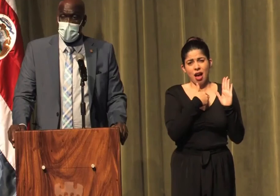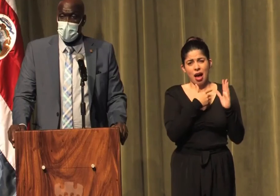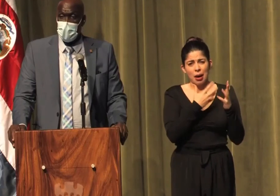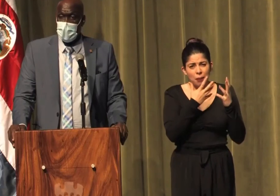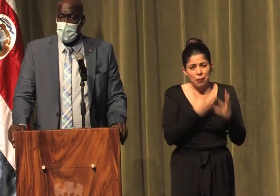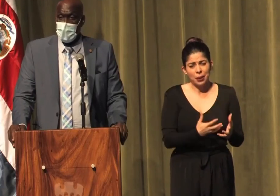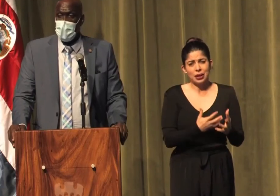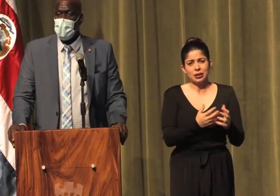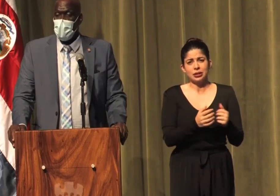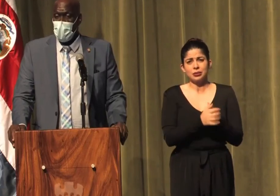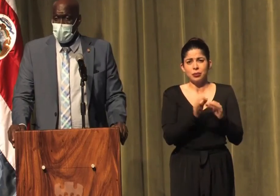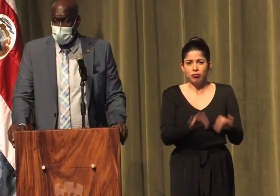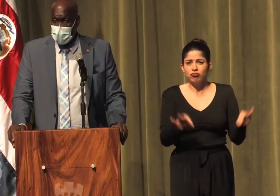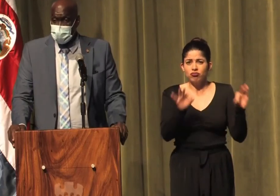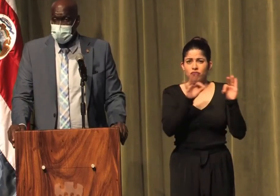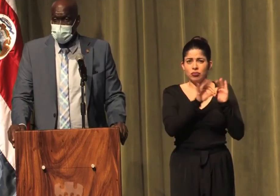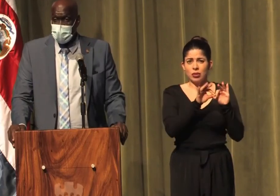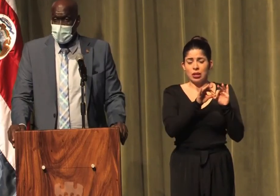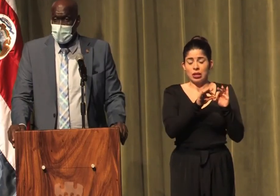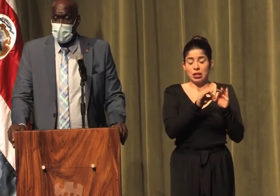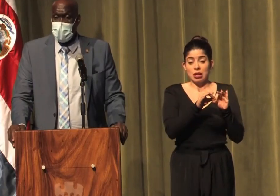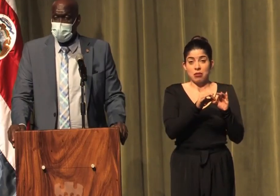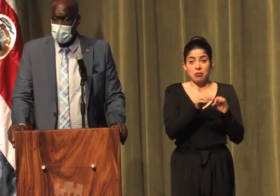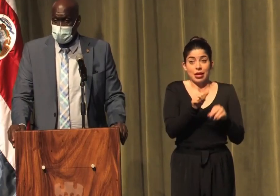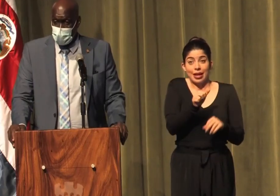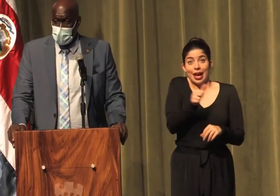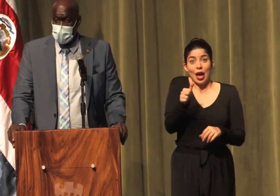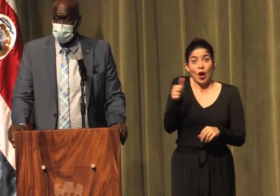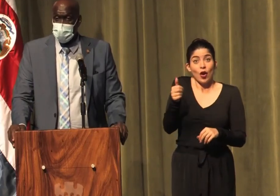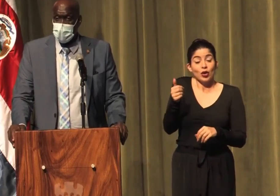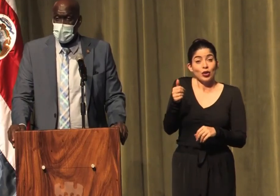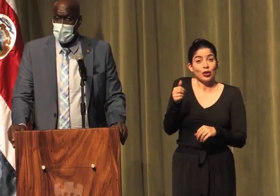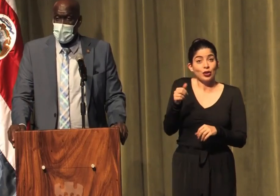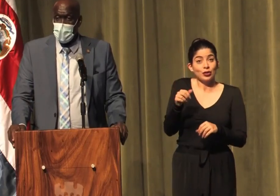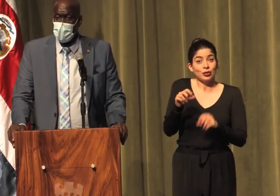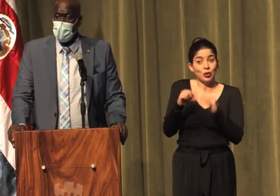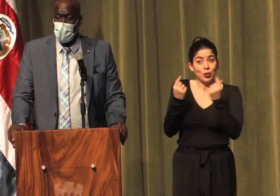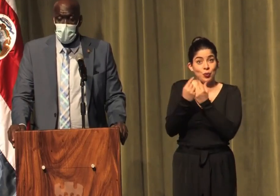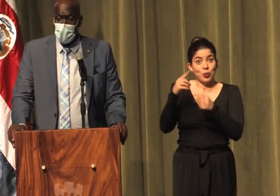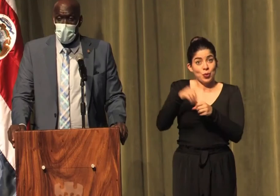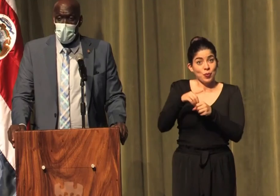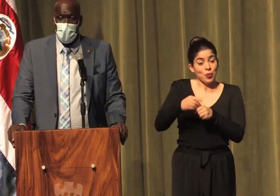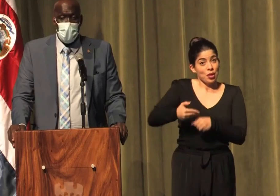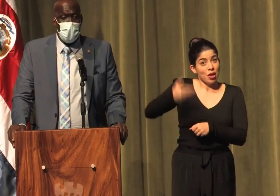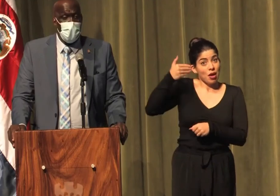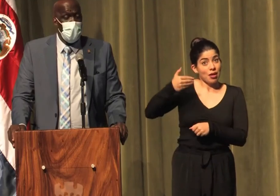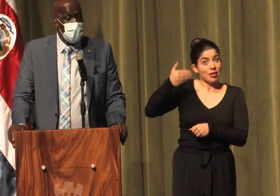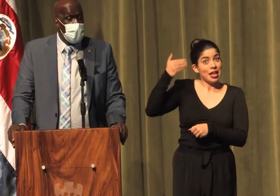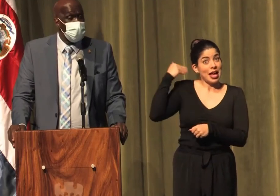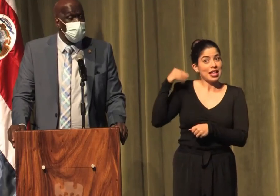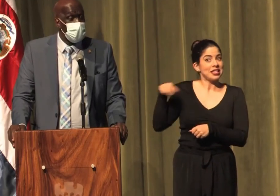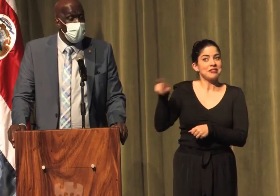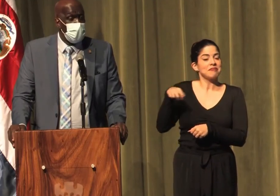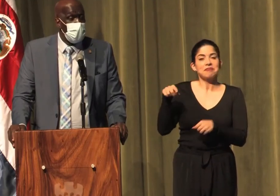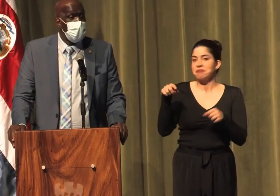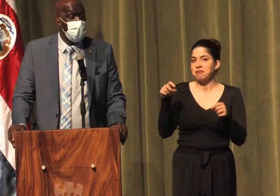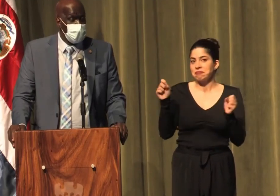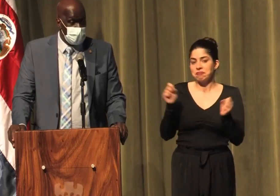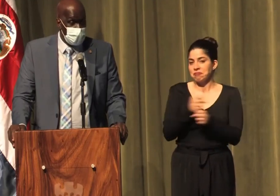que en otras legislaturas no hubieran